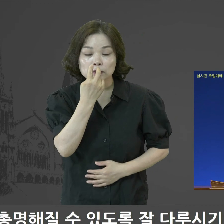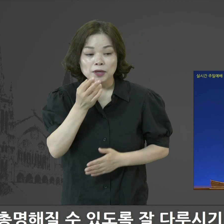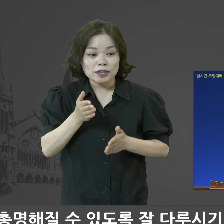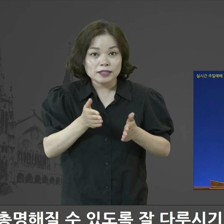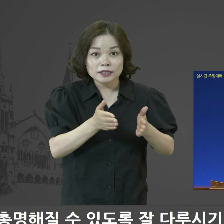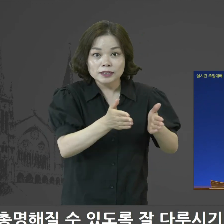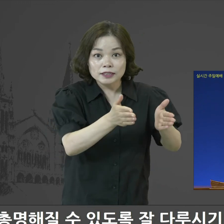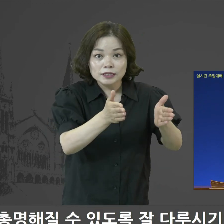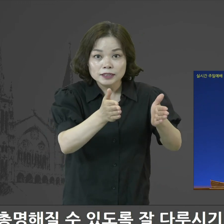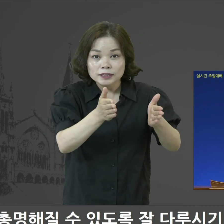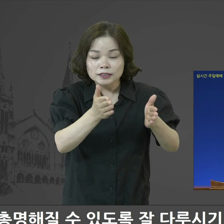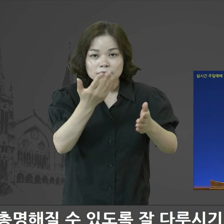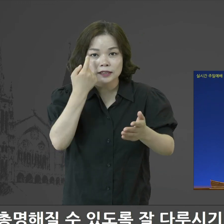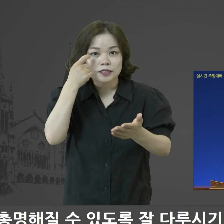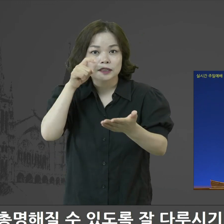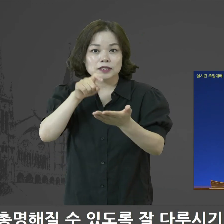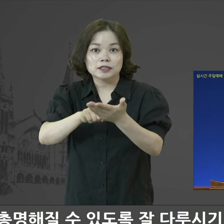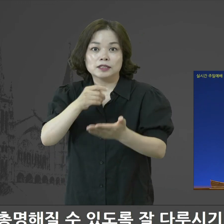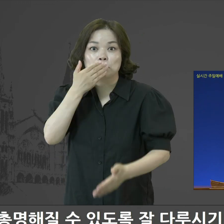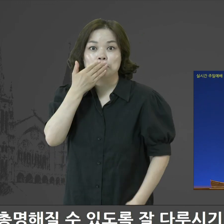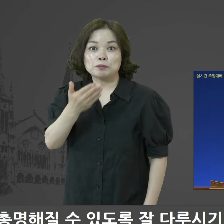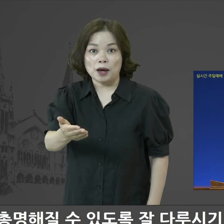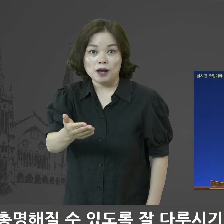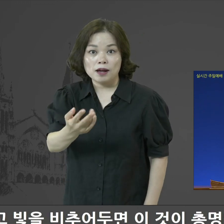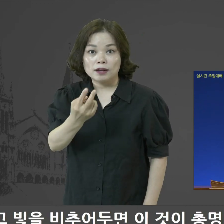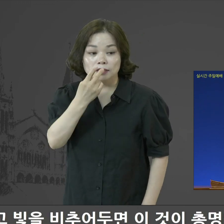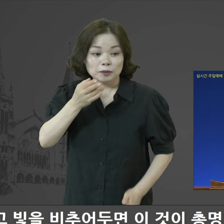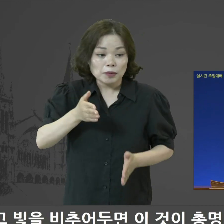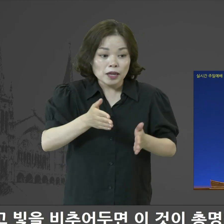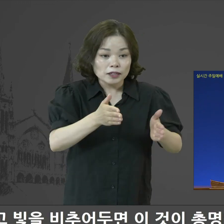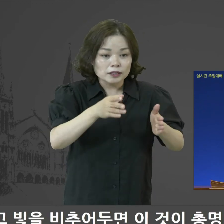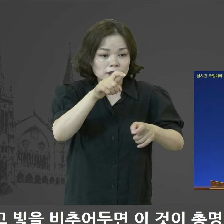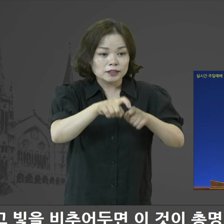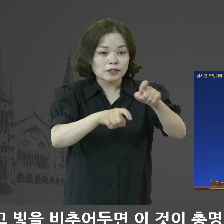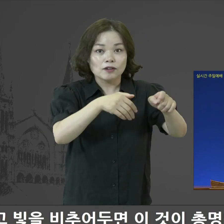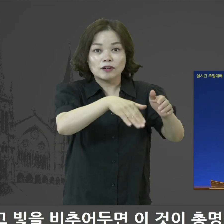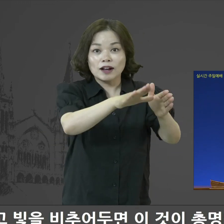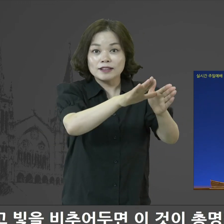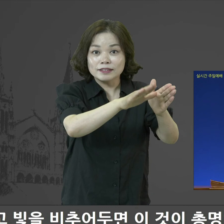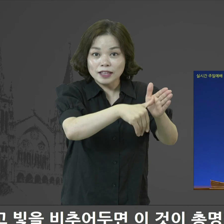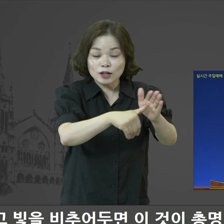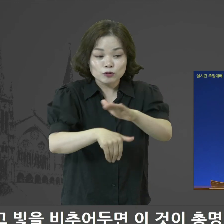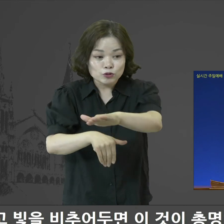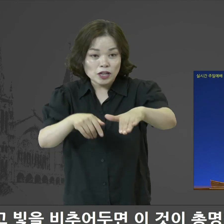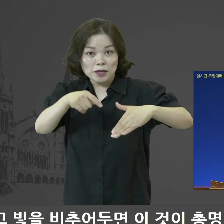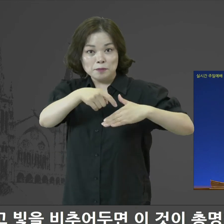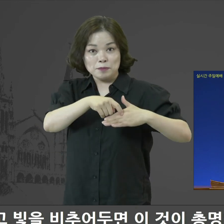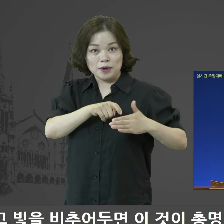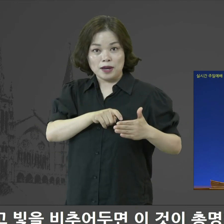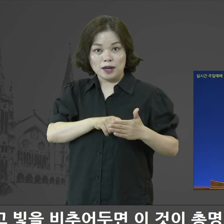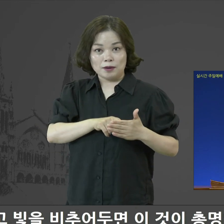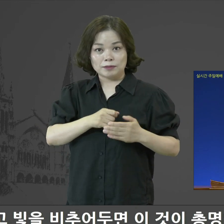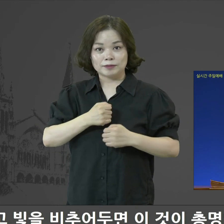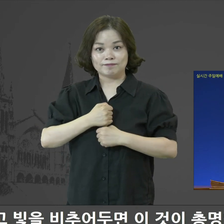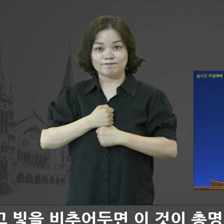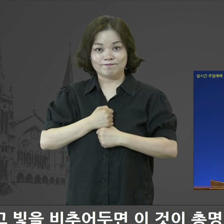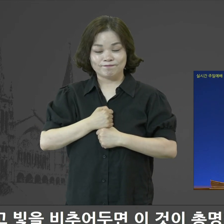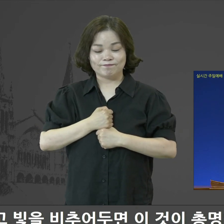길을 발견할 수 있습니다. 그 생명의 길로 걸어갈 때 우리의 마음은